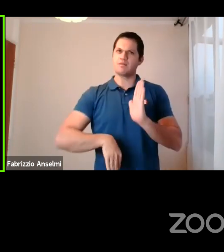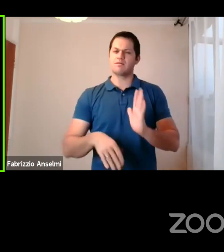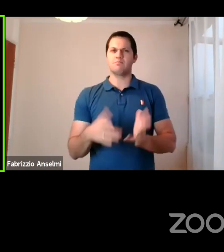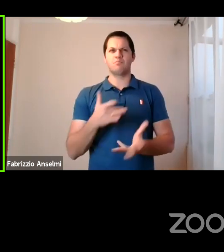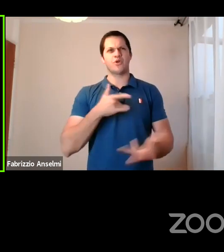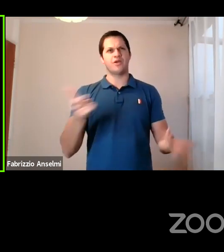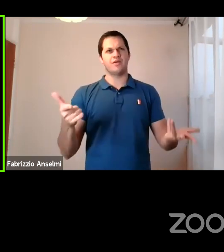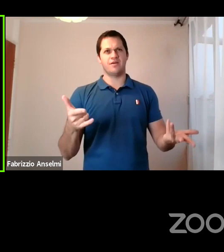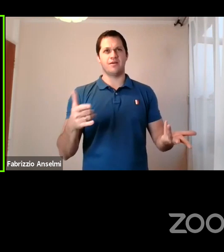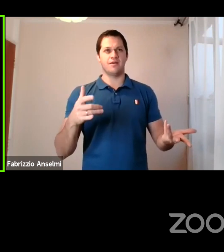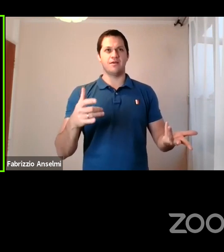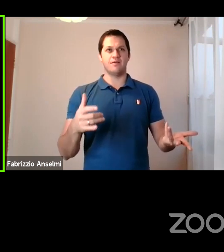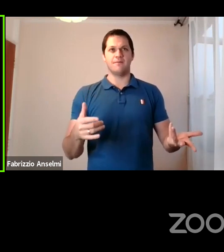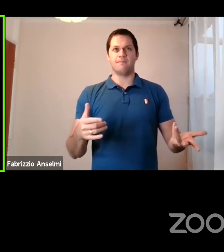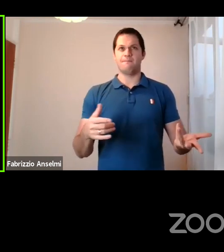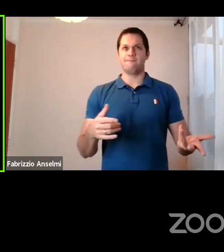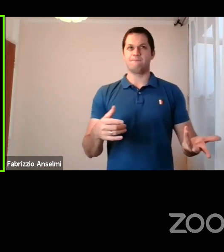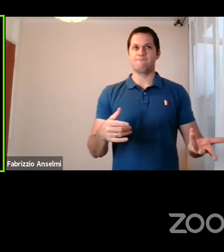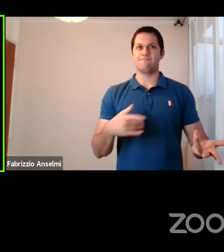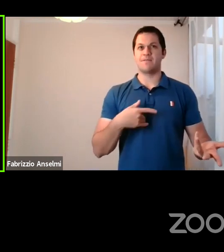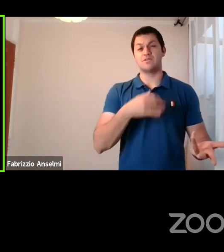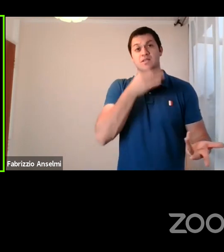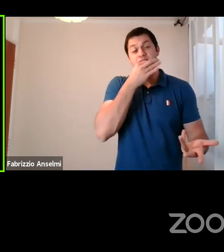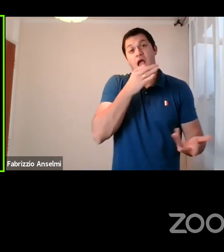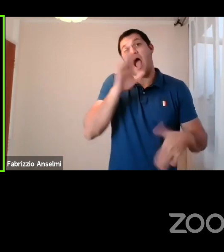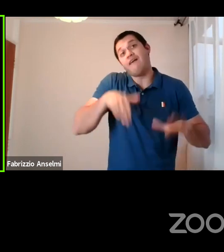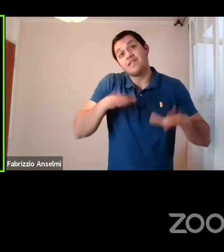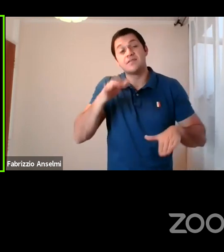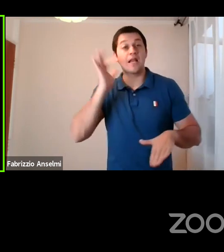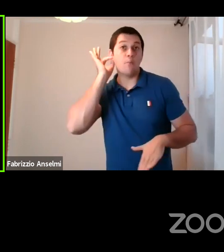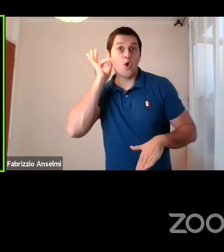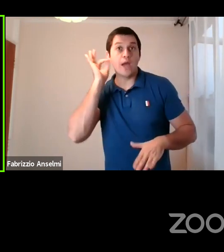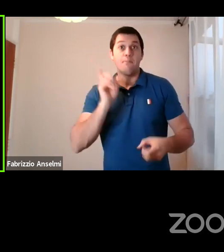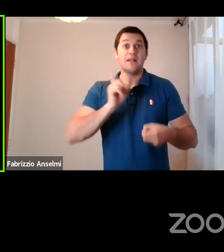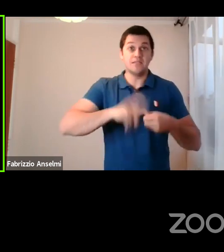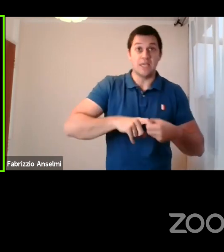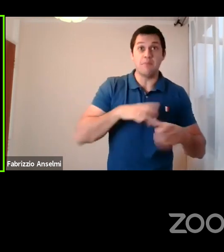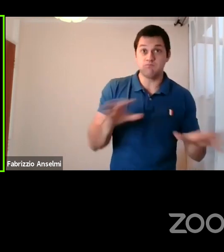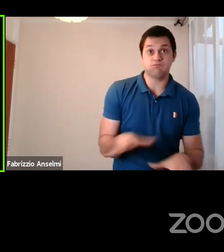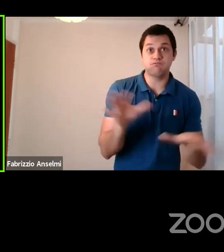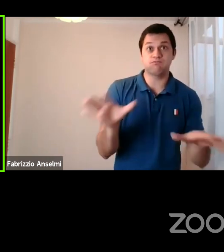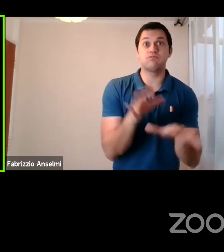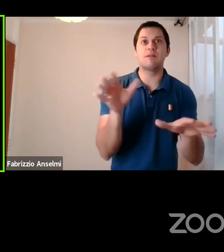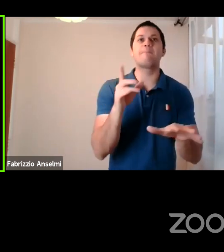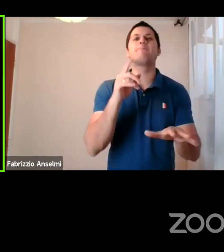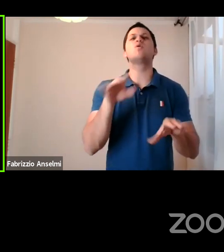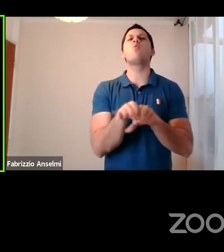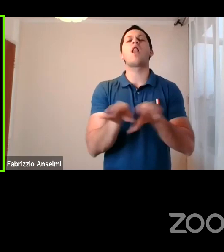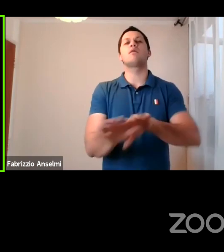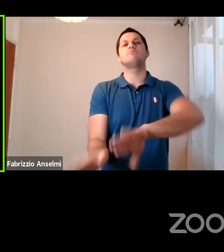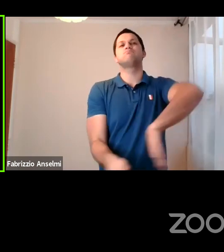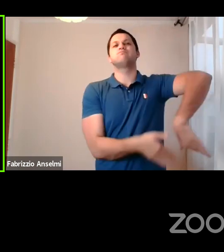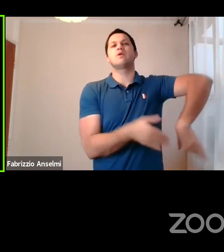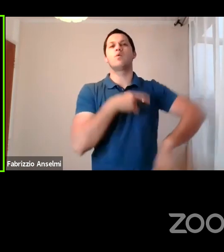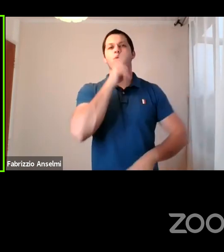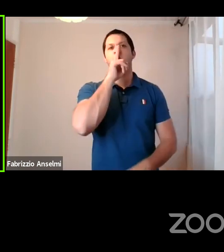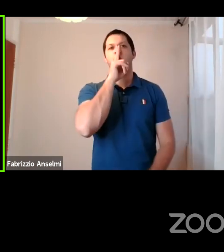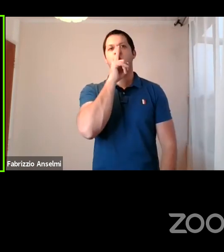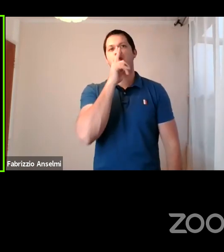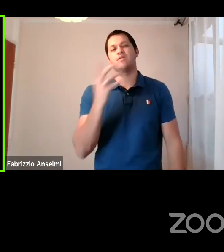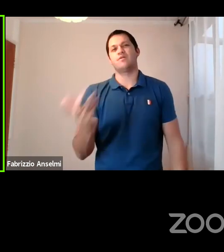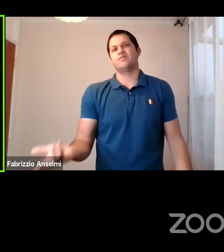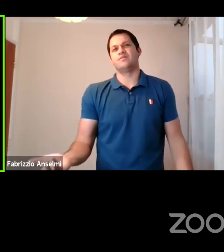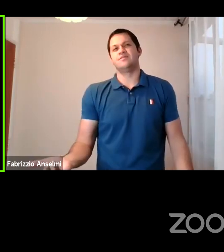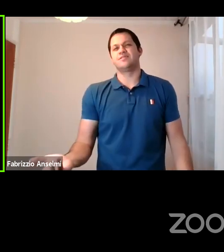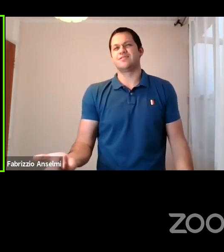estarán participando igual, pero son menos visibilizadas? Entonces, este cuestionamiento surge también al